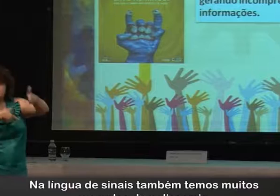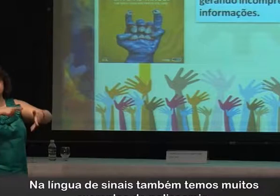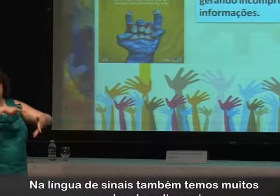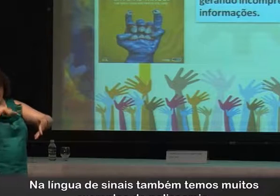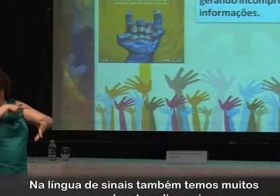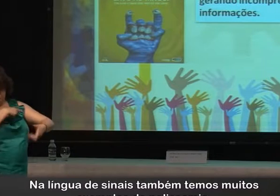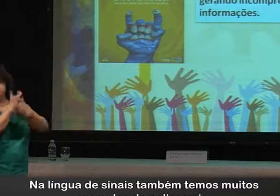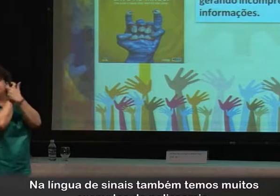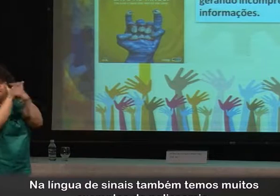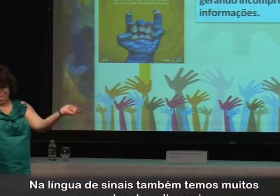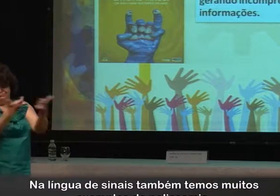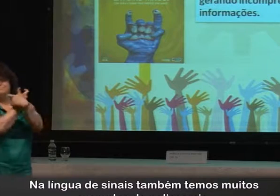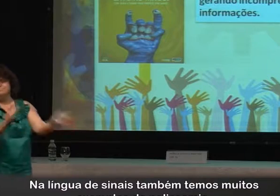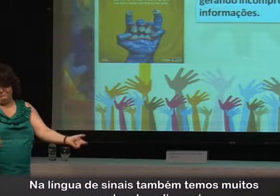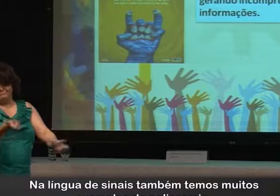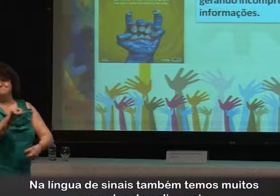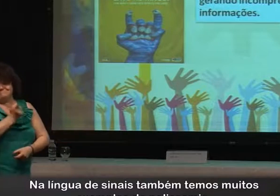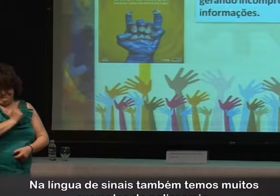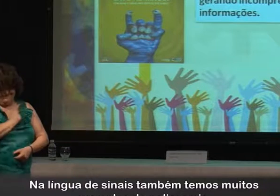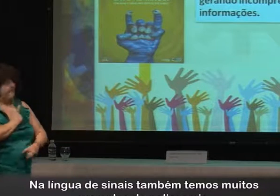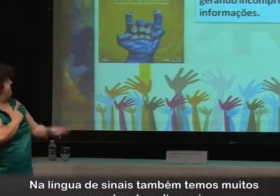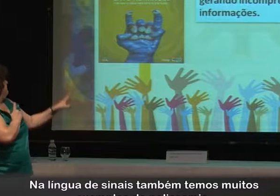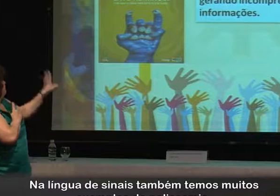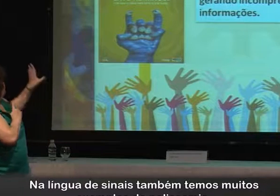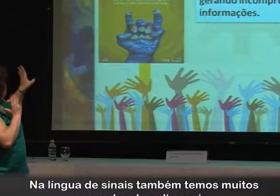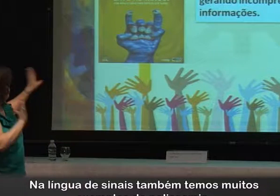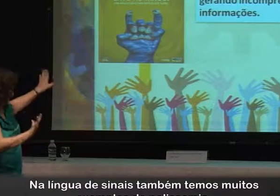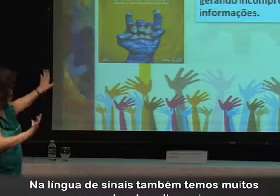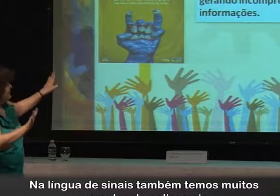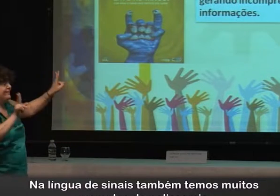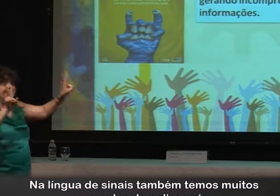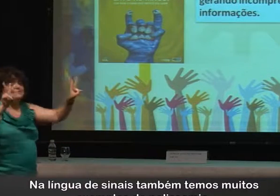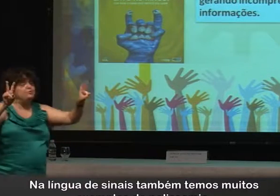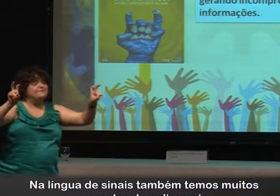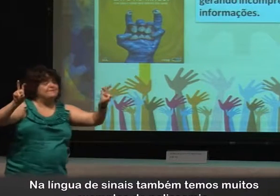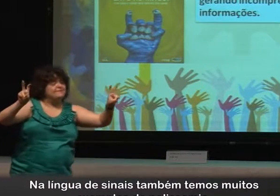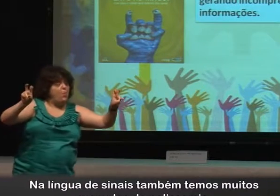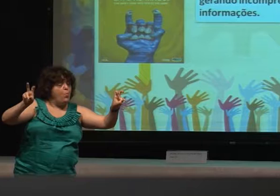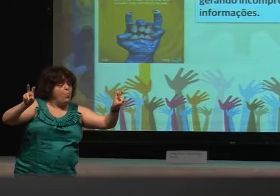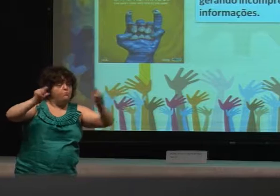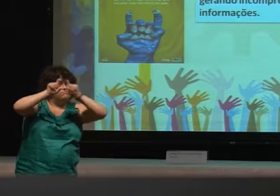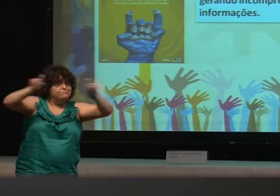Na língua de sinais, nós também temos muitos exemplos de polissemia.